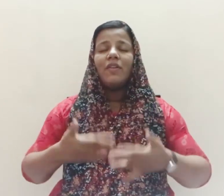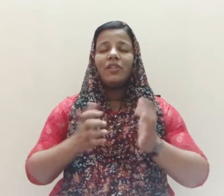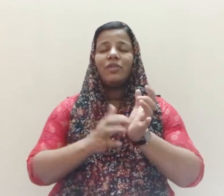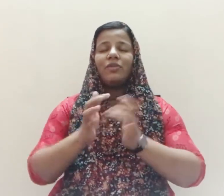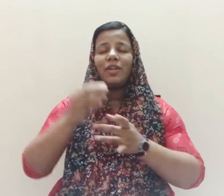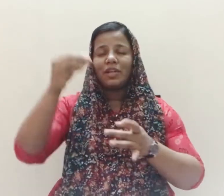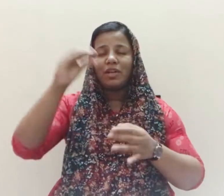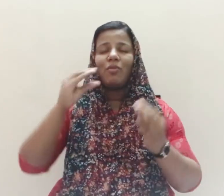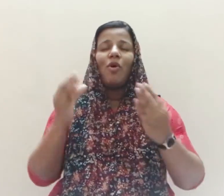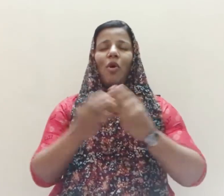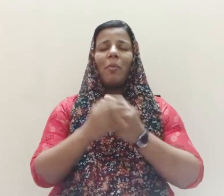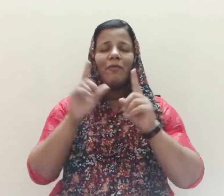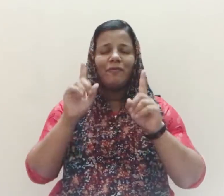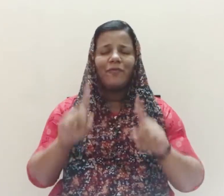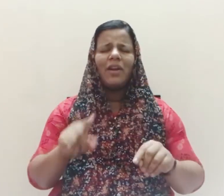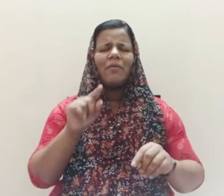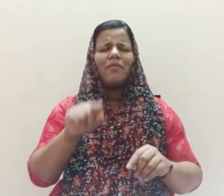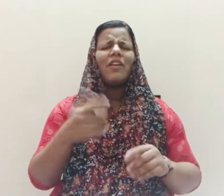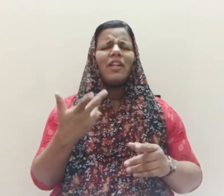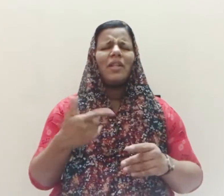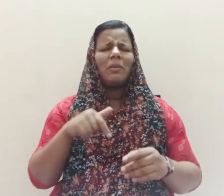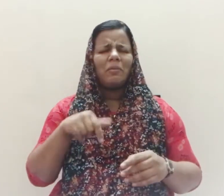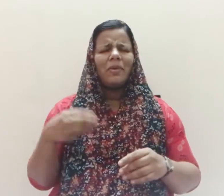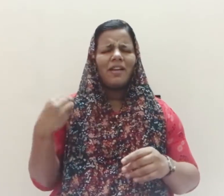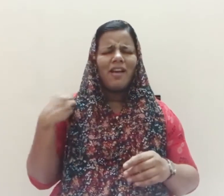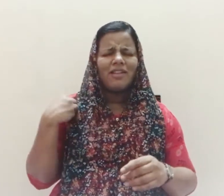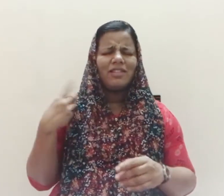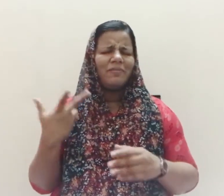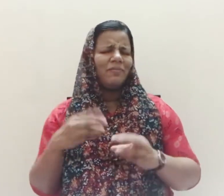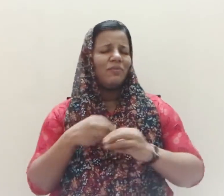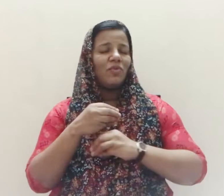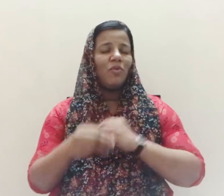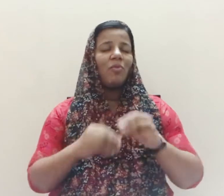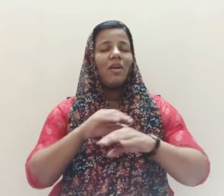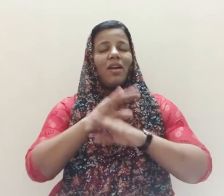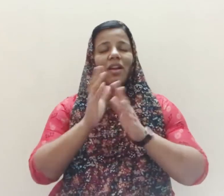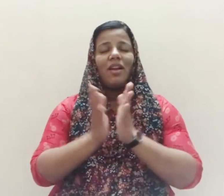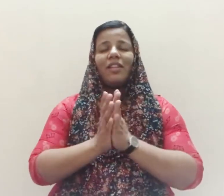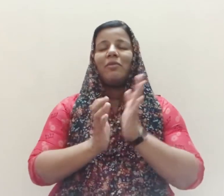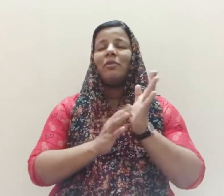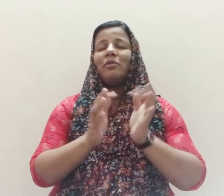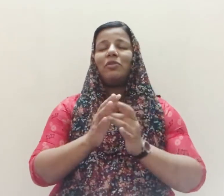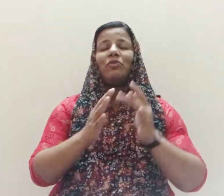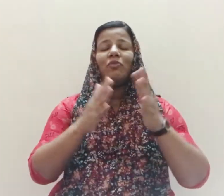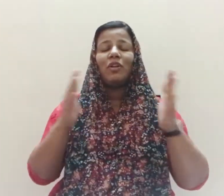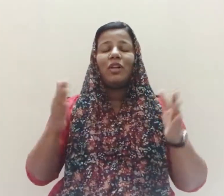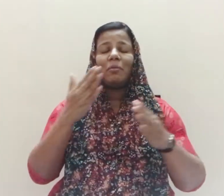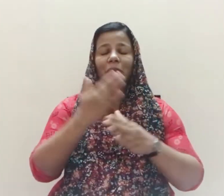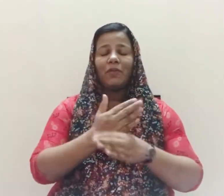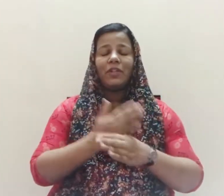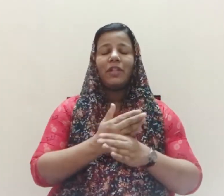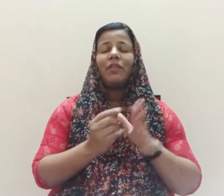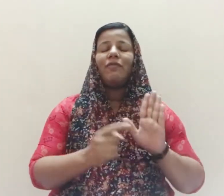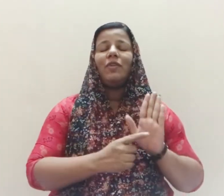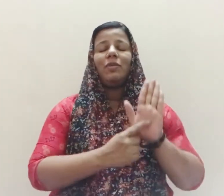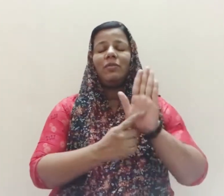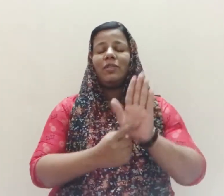ഇരിക്കണം. എന്തൊക്കെയാണോ തൻ്റെ കുഞ്ഞുങ്ങൾ നേരിട്ടുകൊണ്ടിരിക്കുന്ന വിഷയങ്ങൾ, അതിന്മേലൊക്കെയും കർത്താവിൻ്റെ പ്രവൃത്തി വെളിപ്പെടുന്നതിനായിട്ട് ഞങ്ങൾ നന്ദി